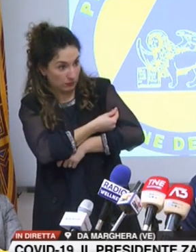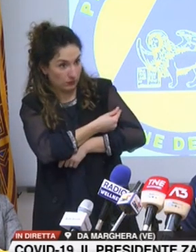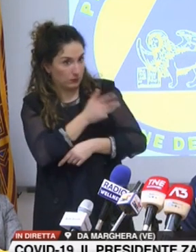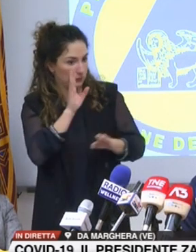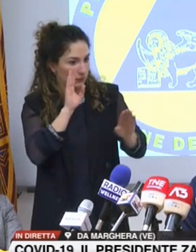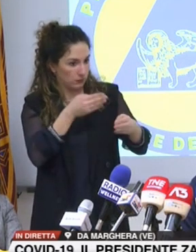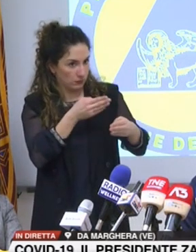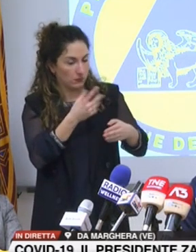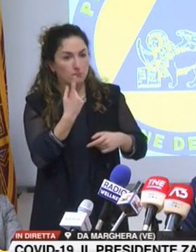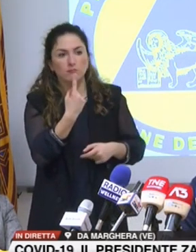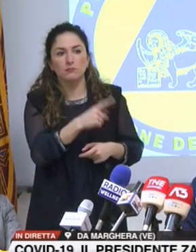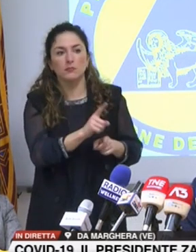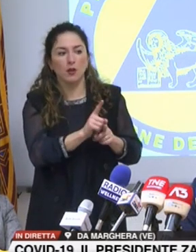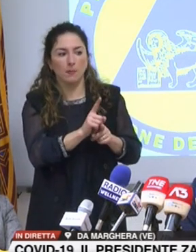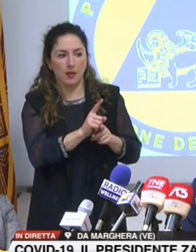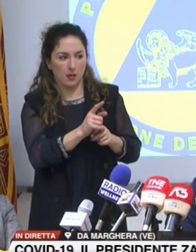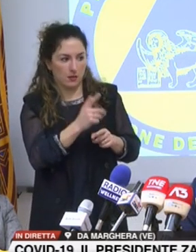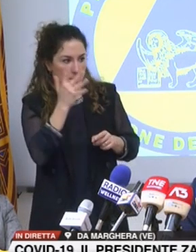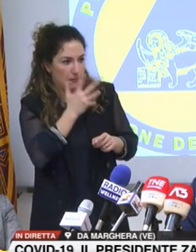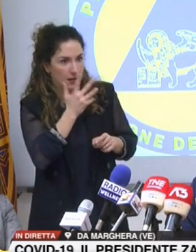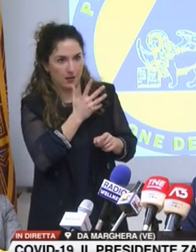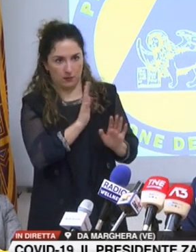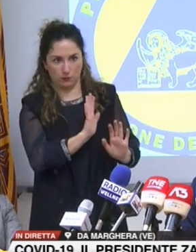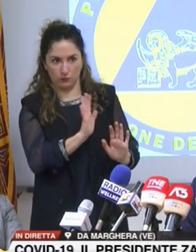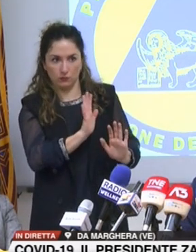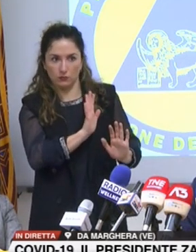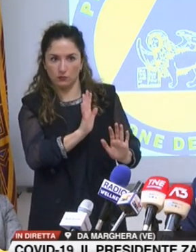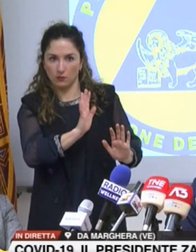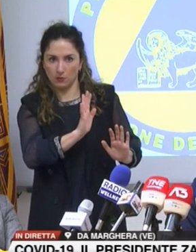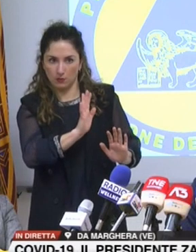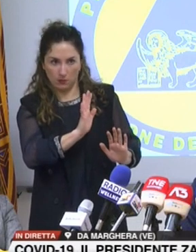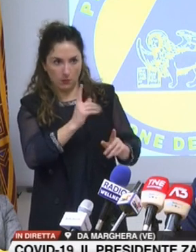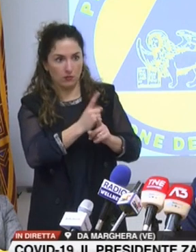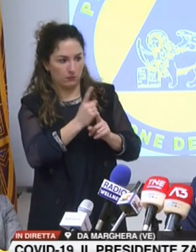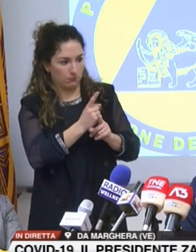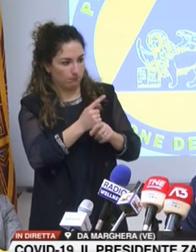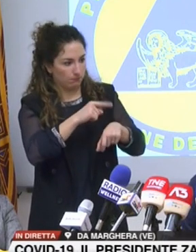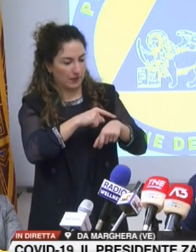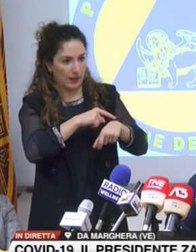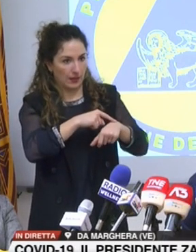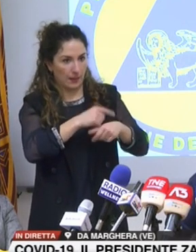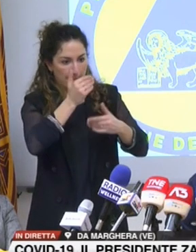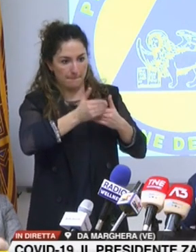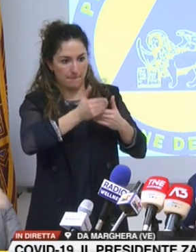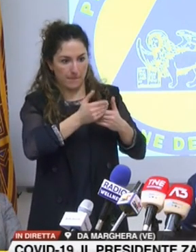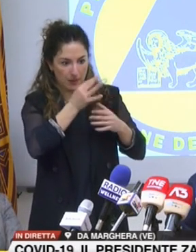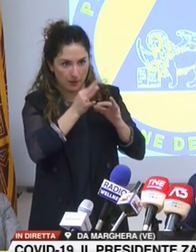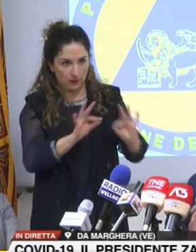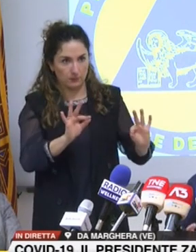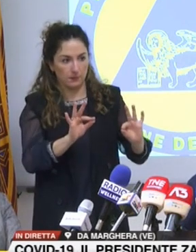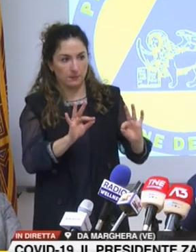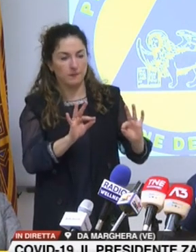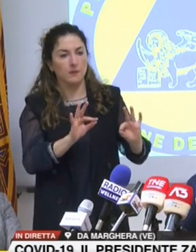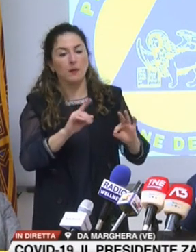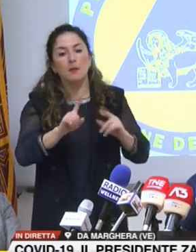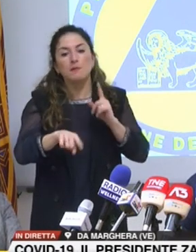non avremmo potuto sbagliarlo, quella fase là, avremmo dovuto chiudere con i tempi previsti. E quindi al 3 gennaio, siccome è